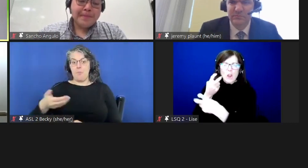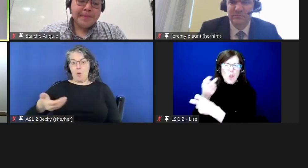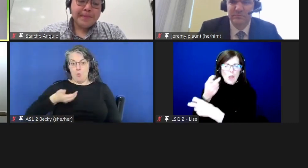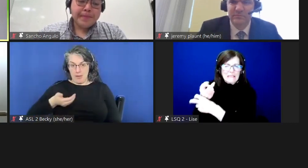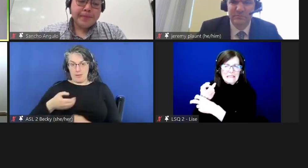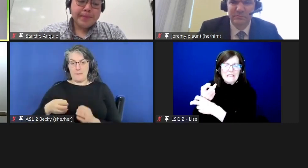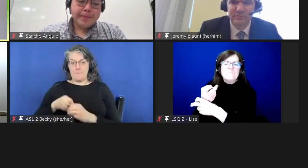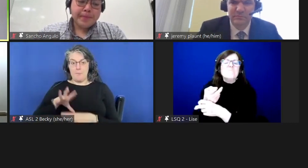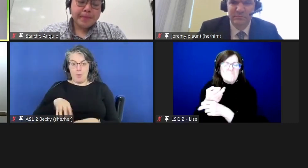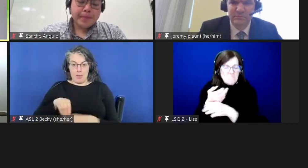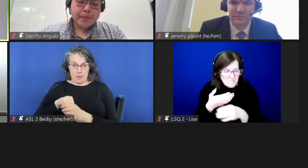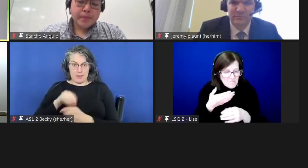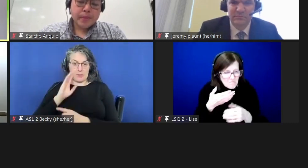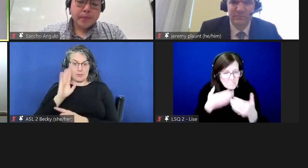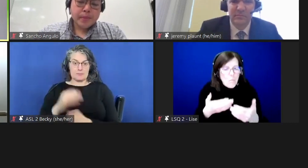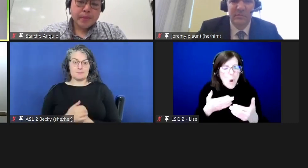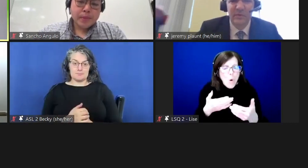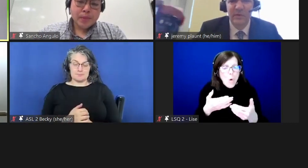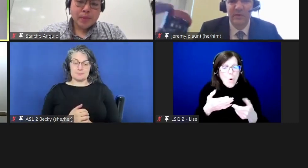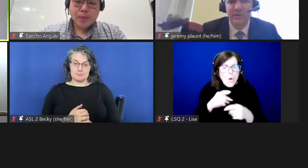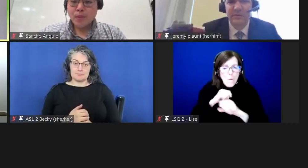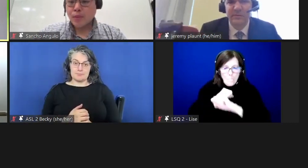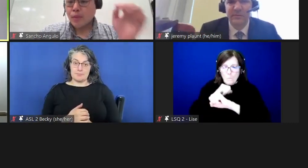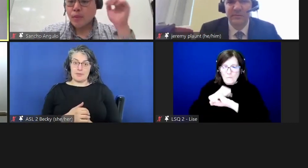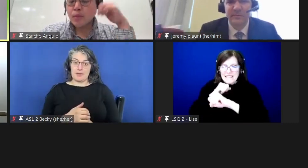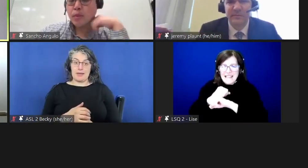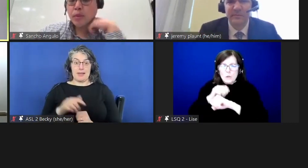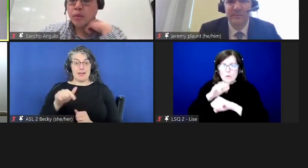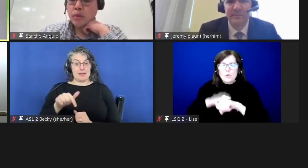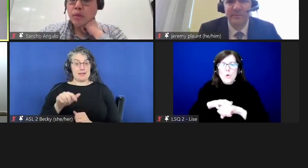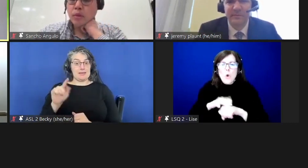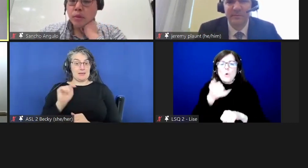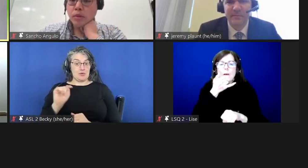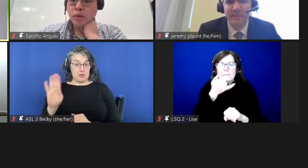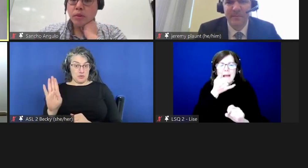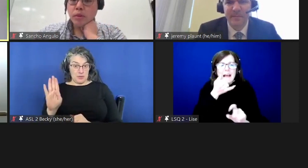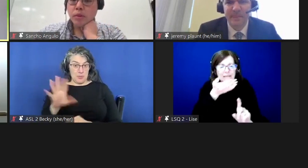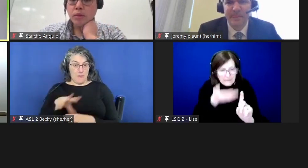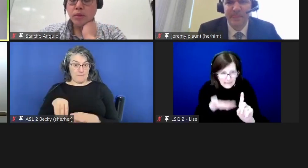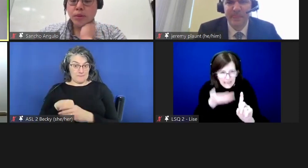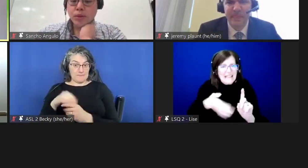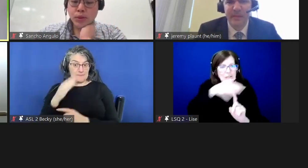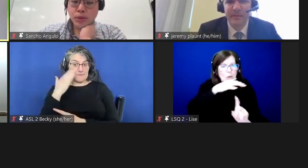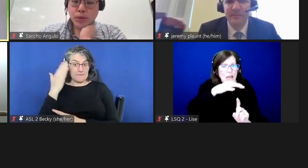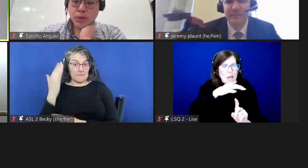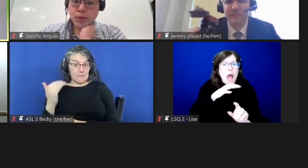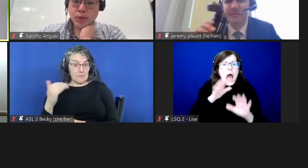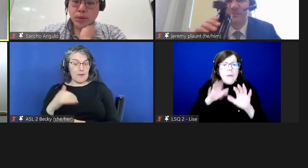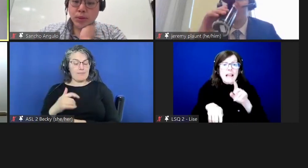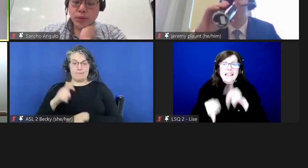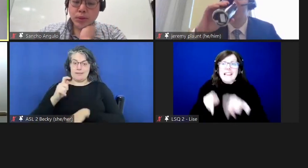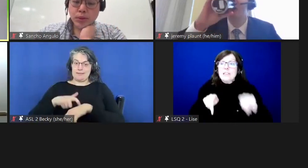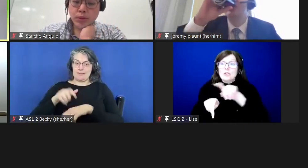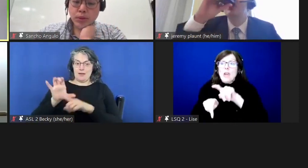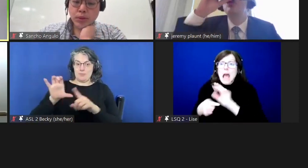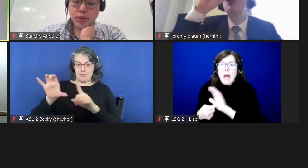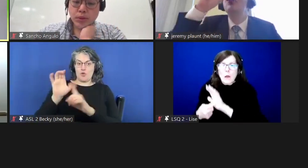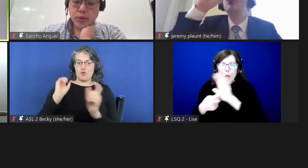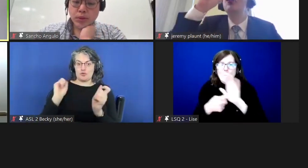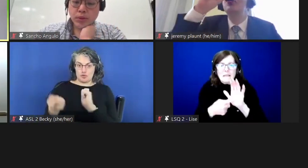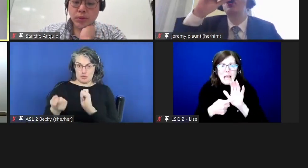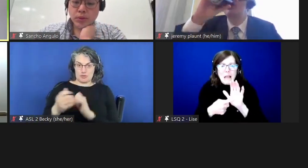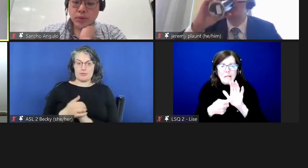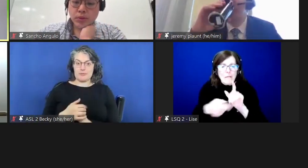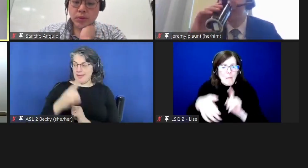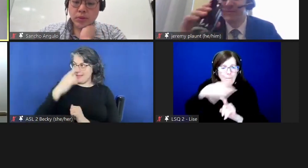de votre situation et peut-être que vous aurez une réaction de la part de gens qui représentent un milieu plus inclusif,